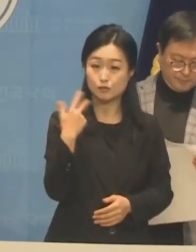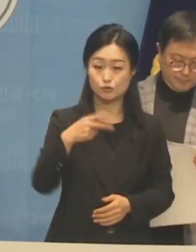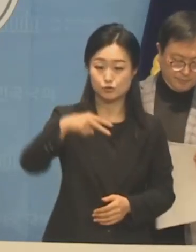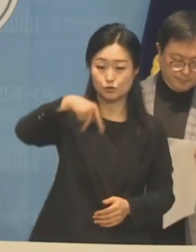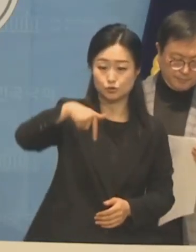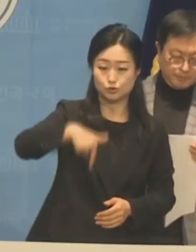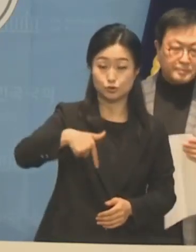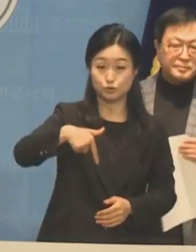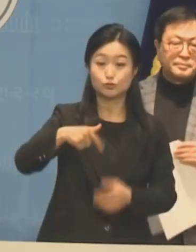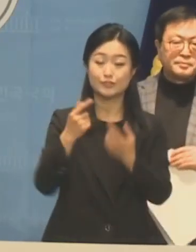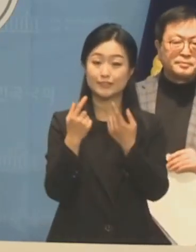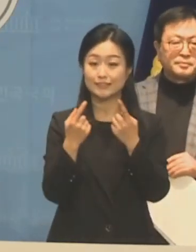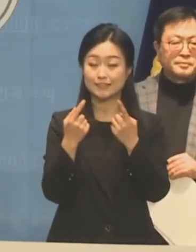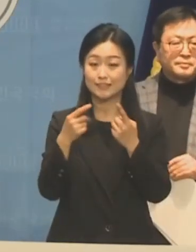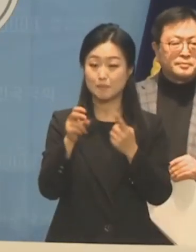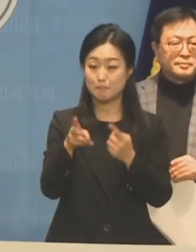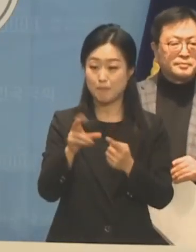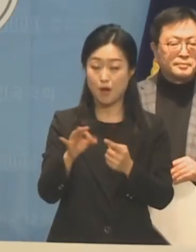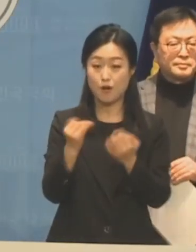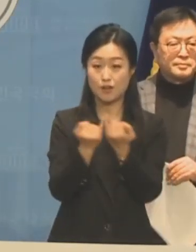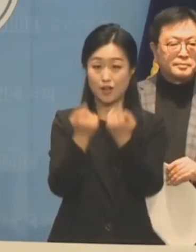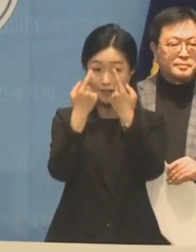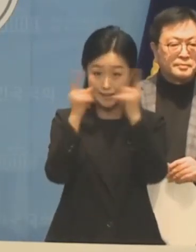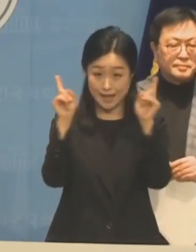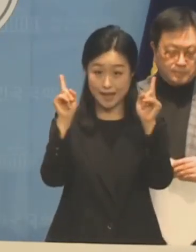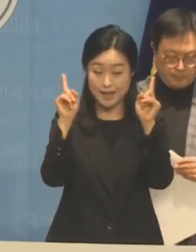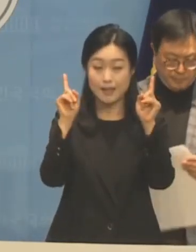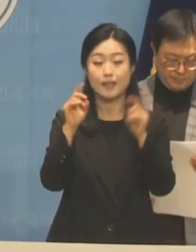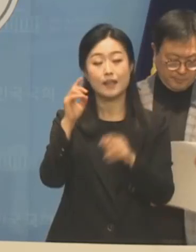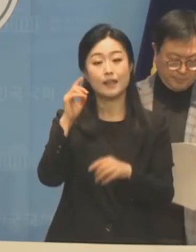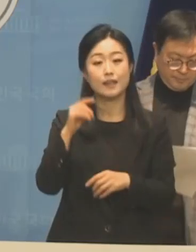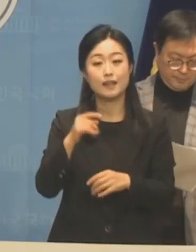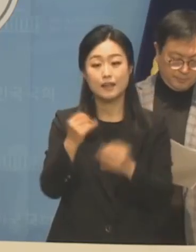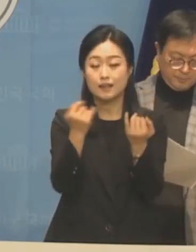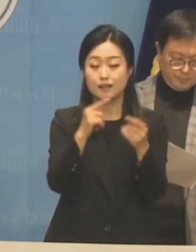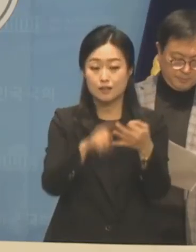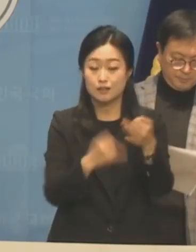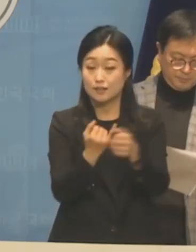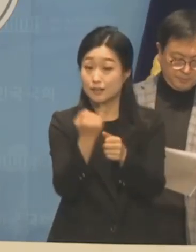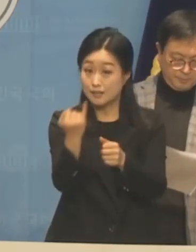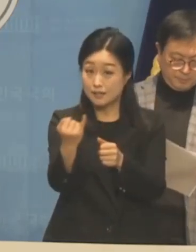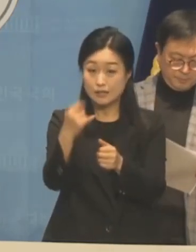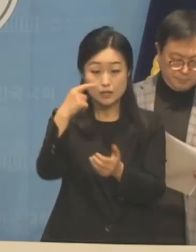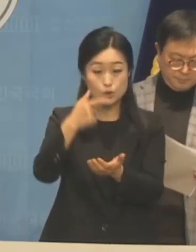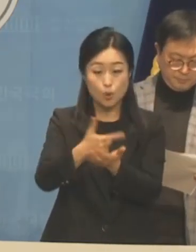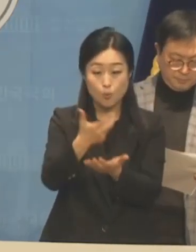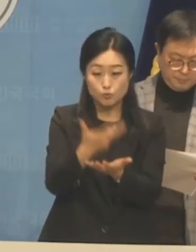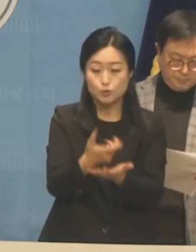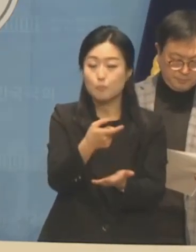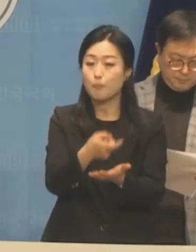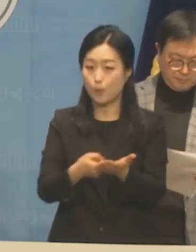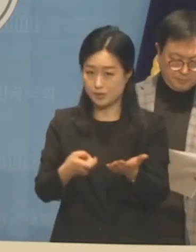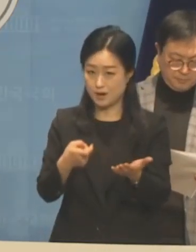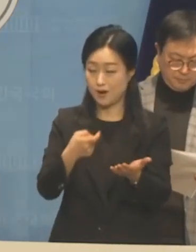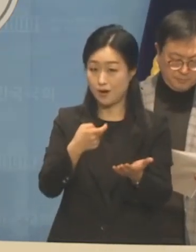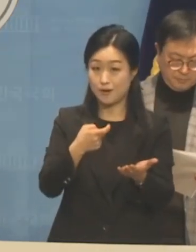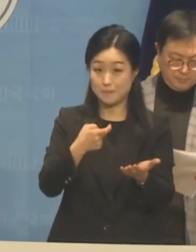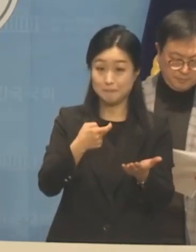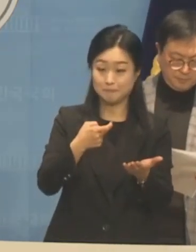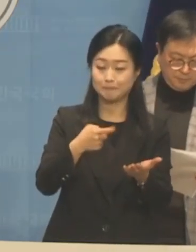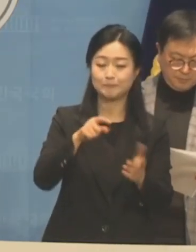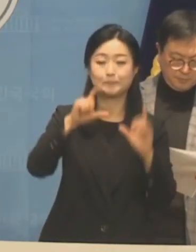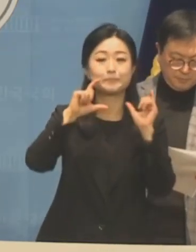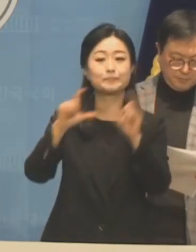숙대 연구윤리위가 석사 논문을 표절로 잠정 결론 내었습니다. 김건희에게 통보해서